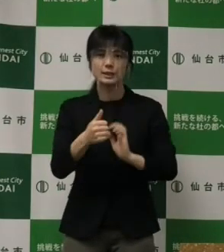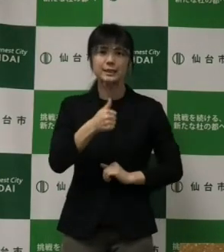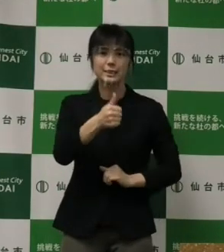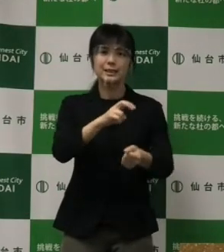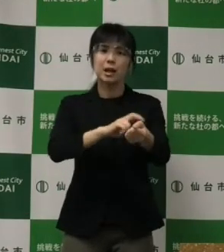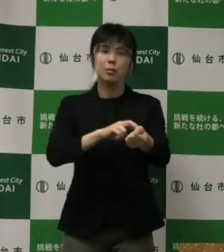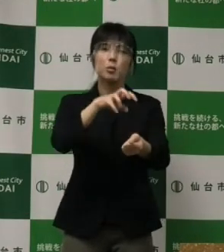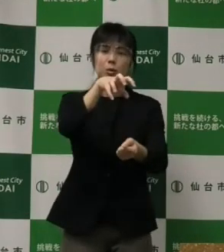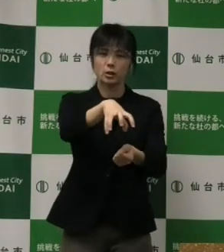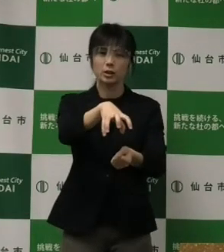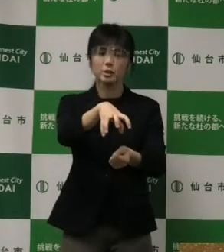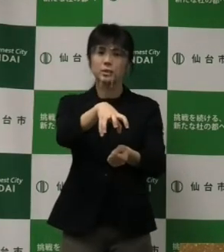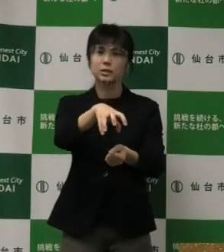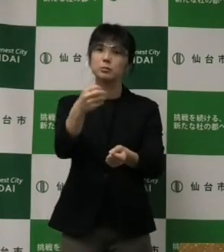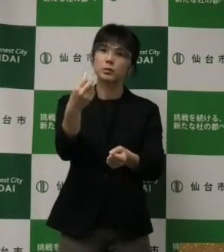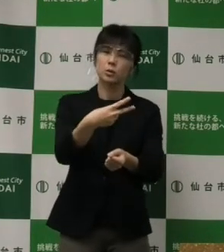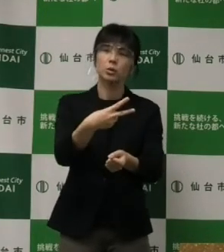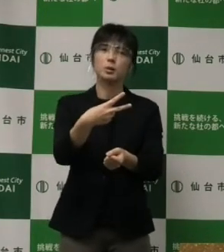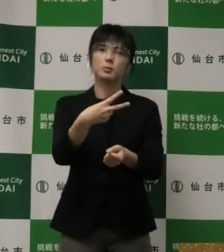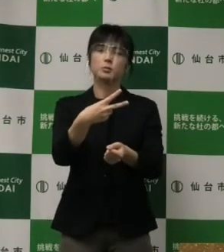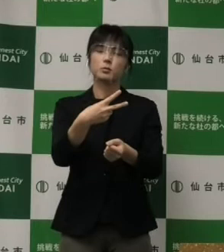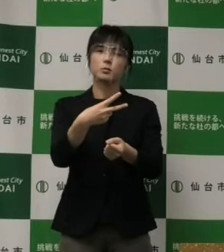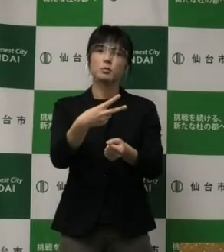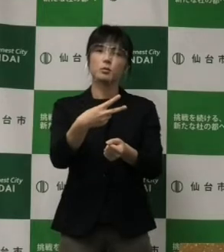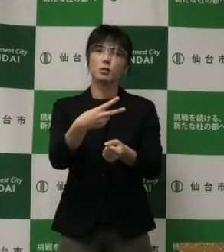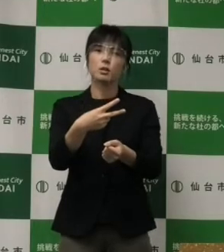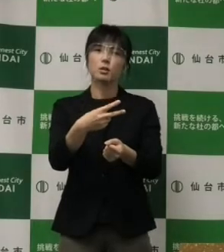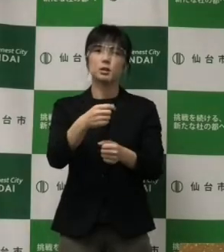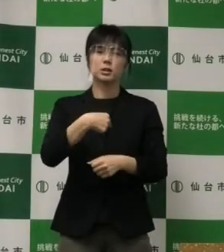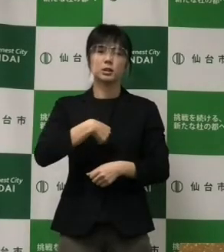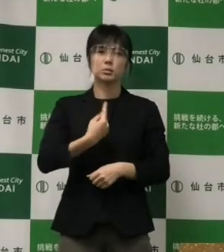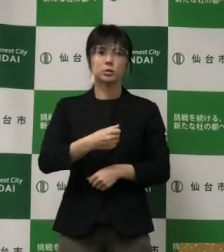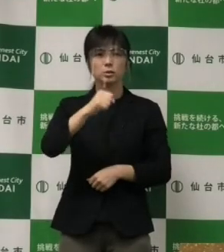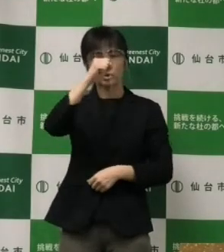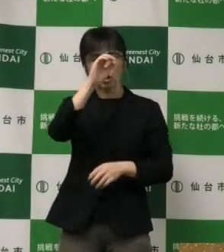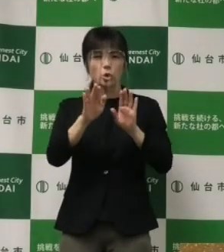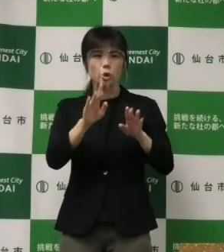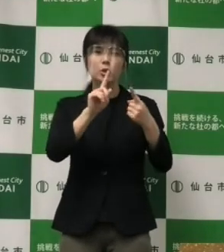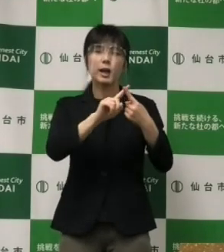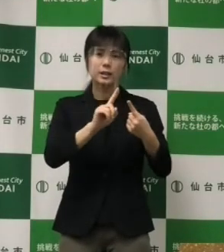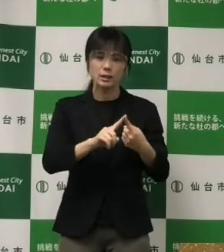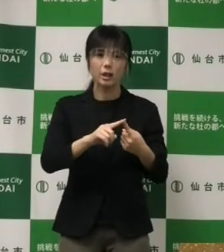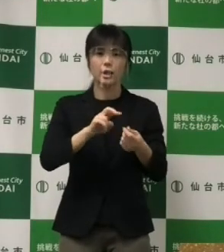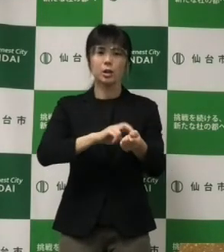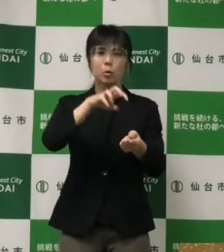療機関がない場合にはですね、やはり症状に合った診療科をです